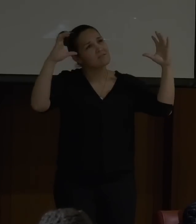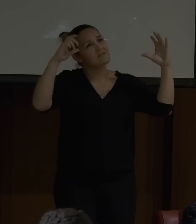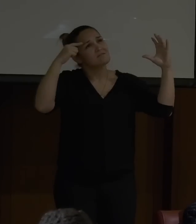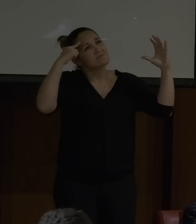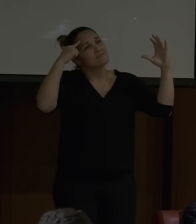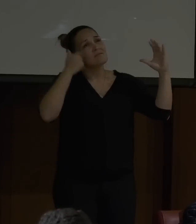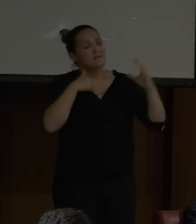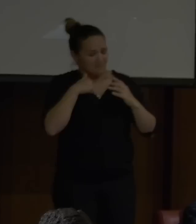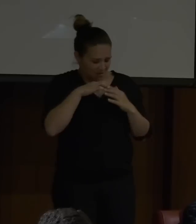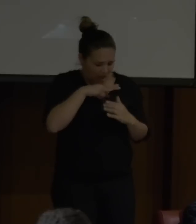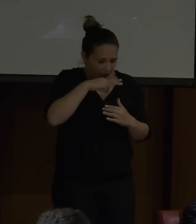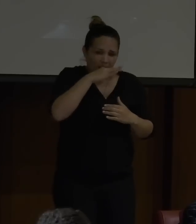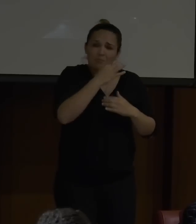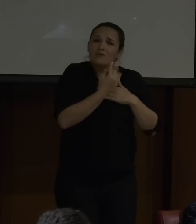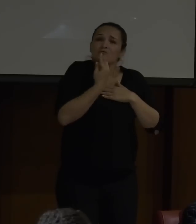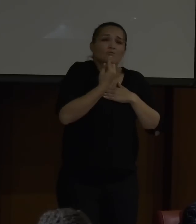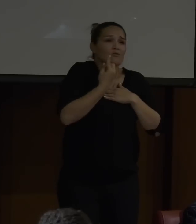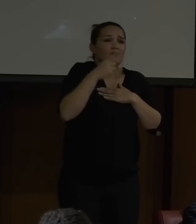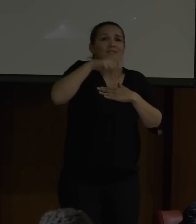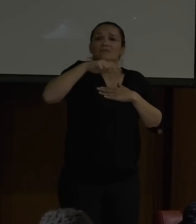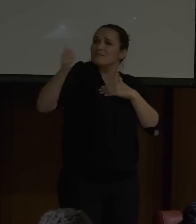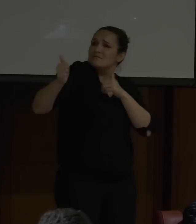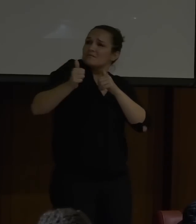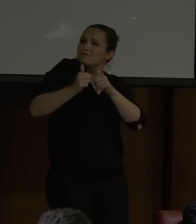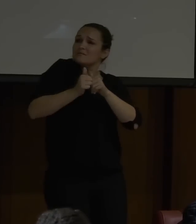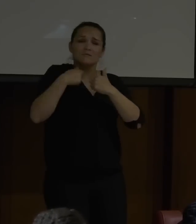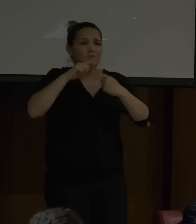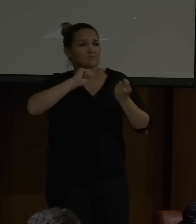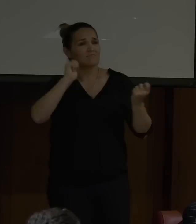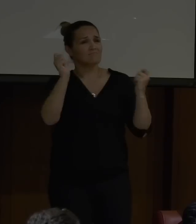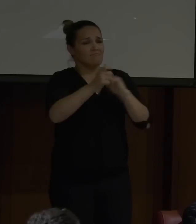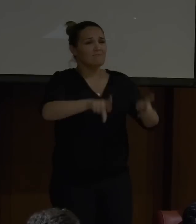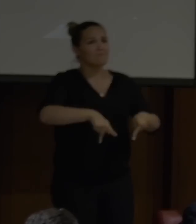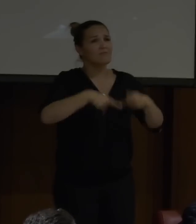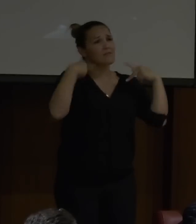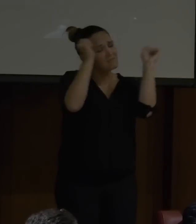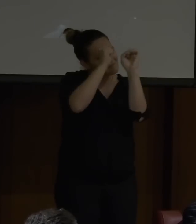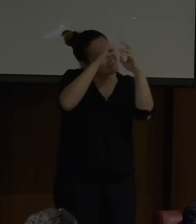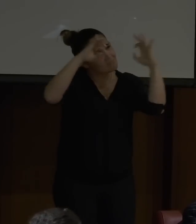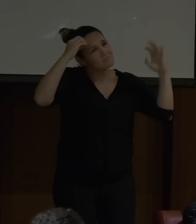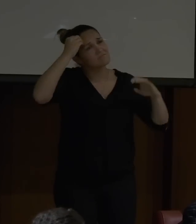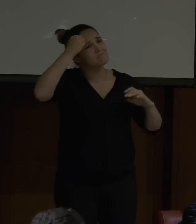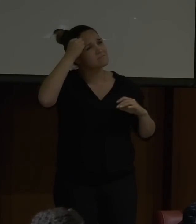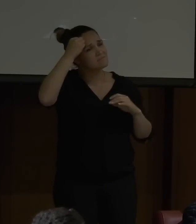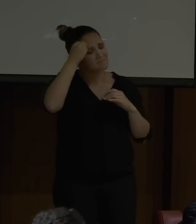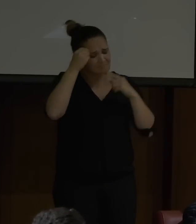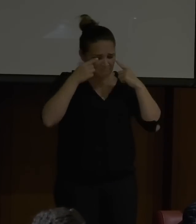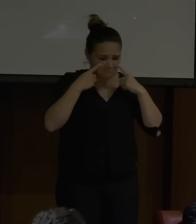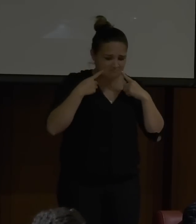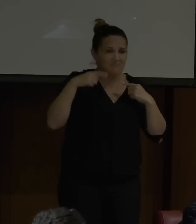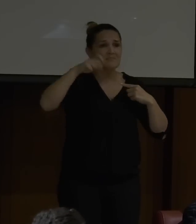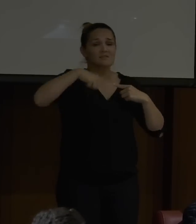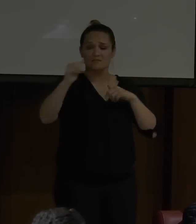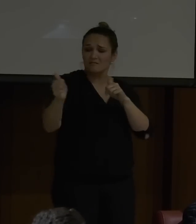necesita un buen destino para cambiar en la vida. Estoy soñando porque mi alma necesita